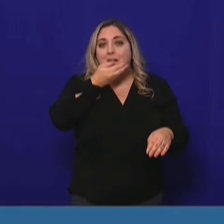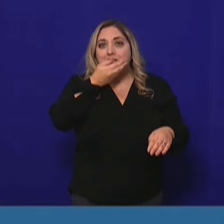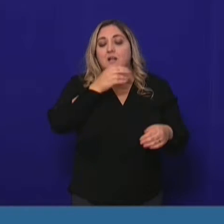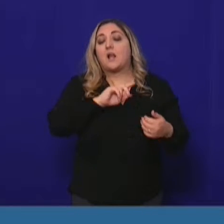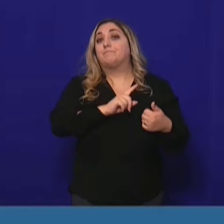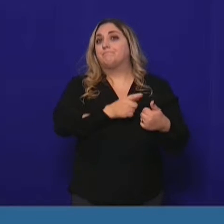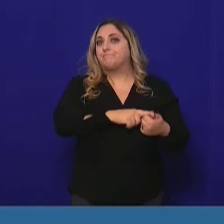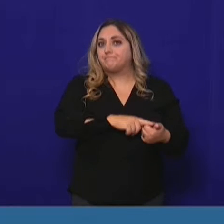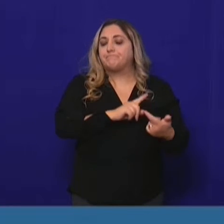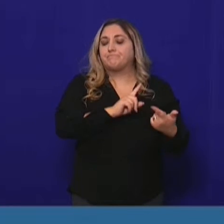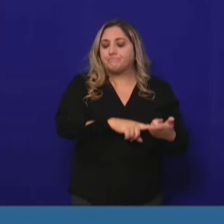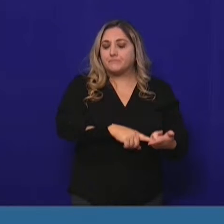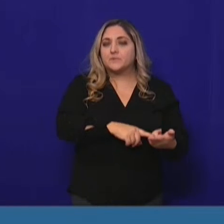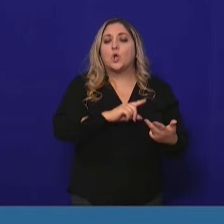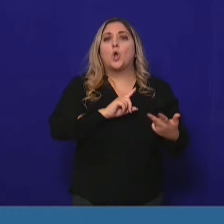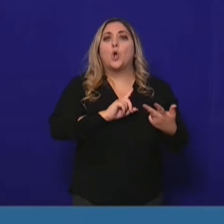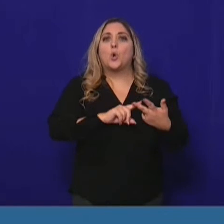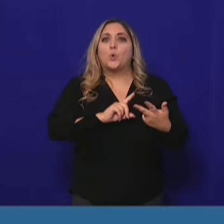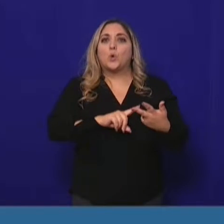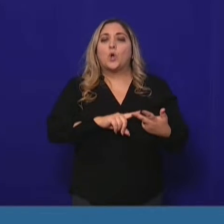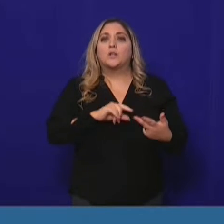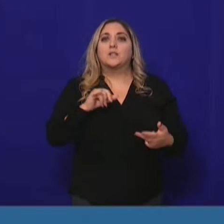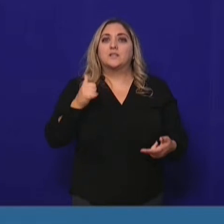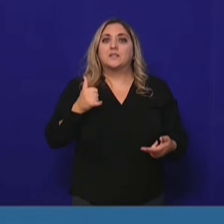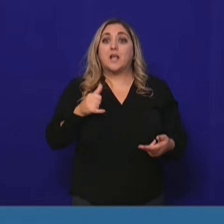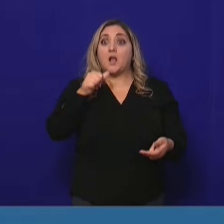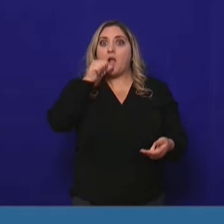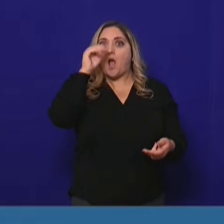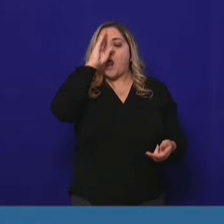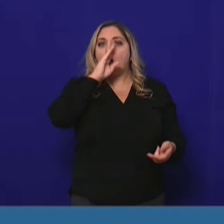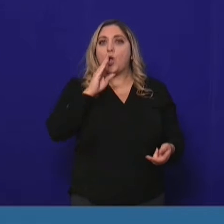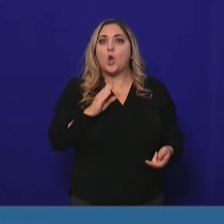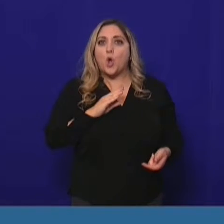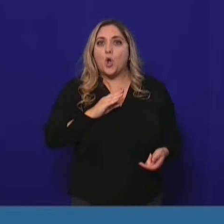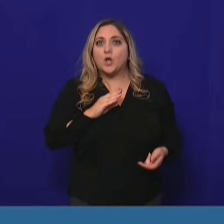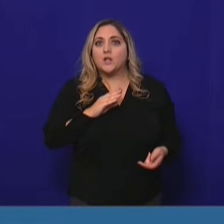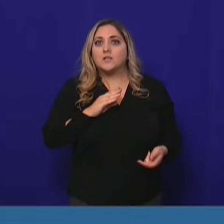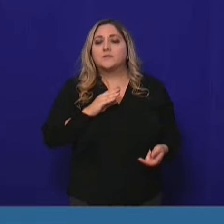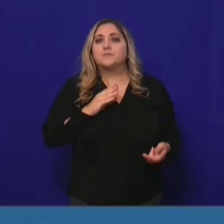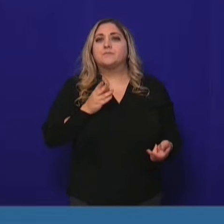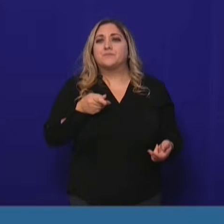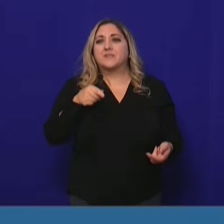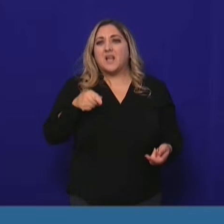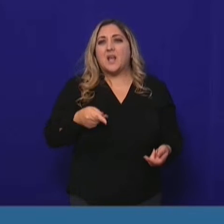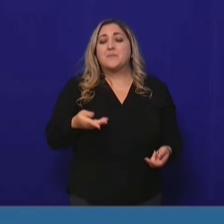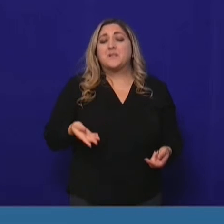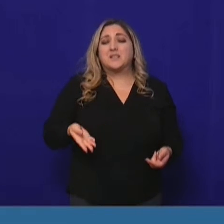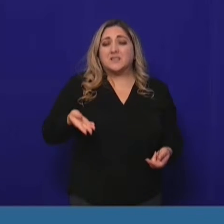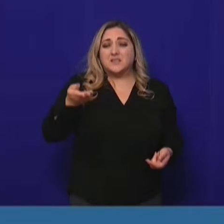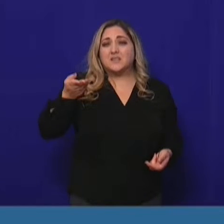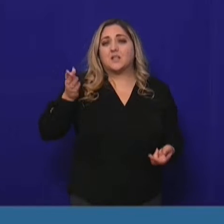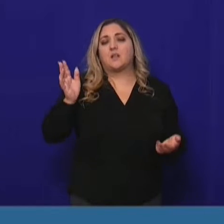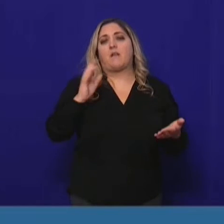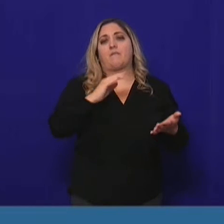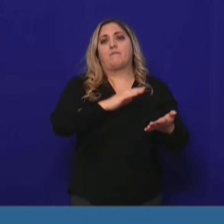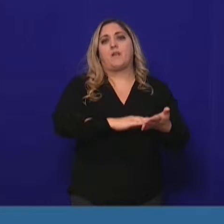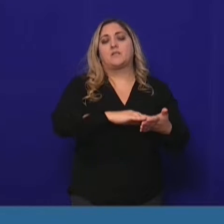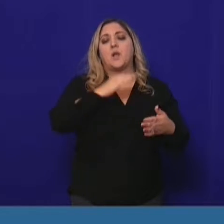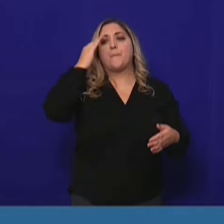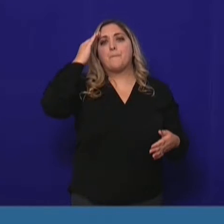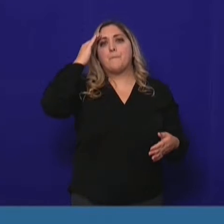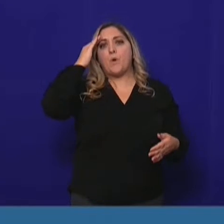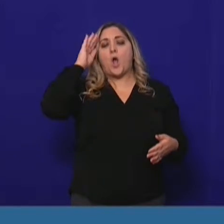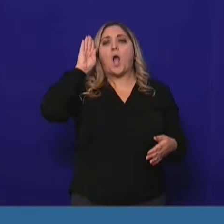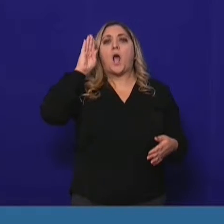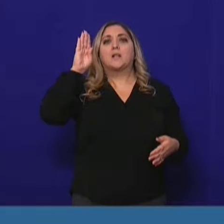qiegħed hemmhekk u wkoll jekk jinvolvi alkohol hemmhekk ħajkun hemm impatt ukoll fuq kemm persuna